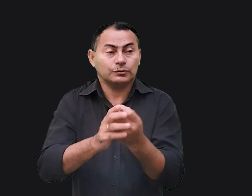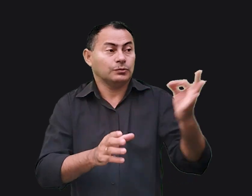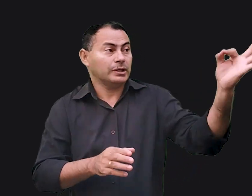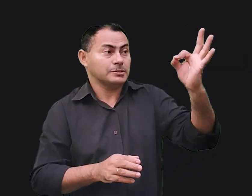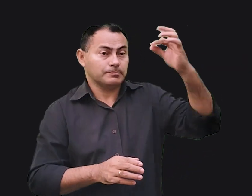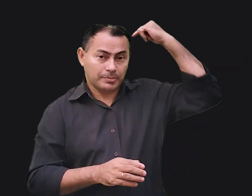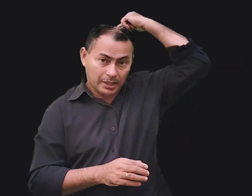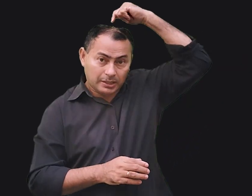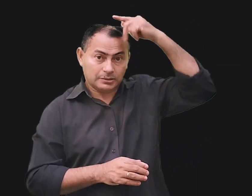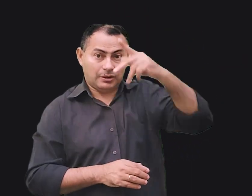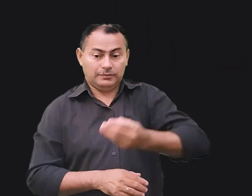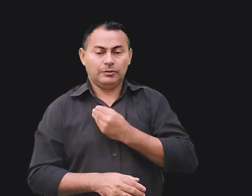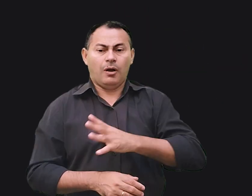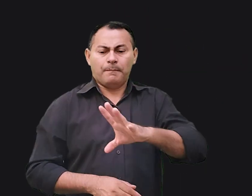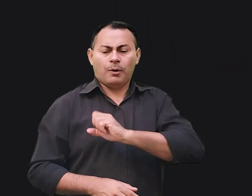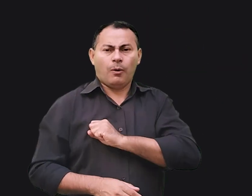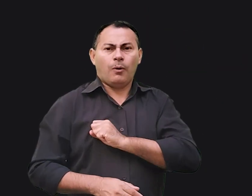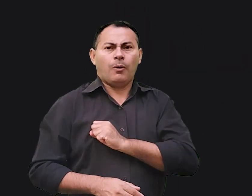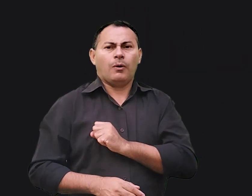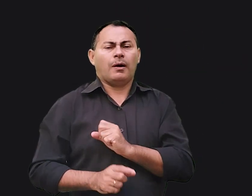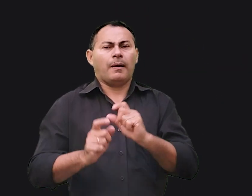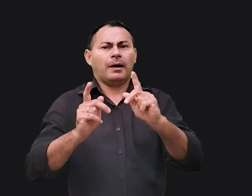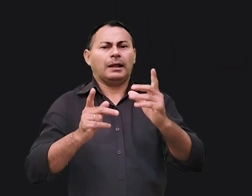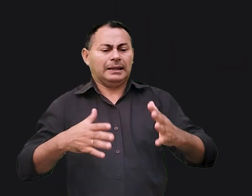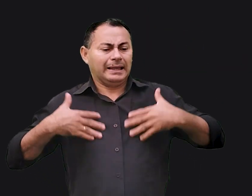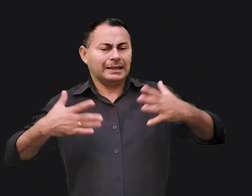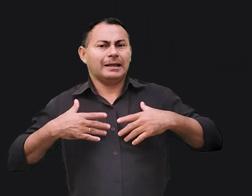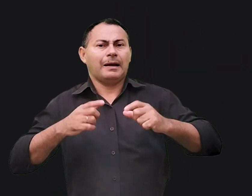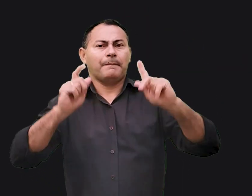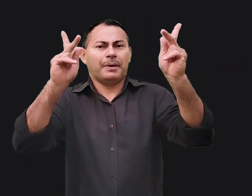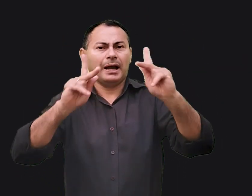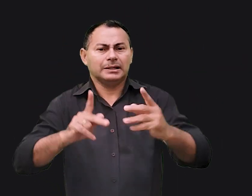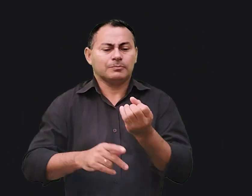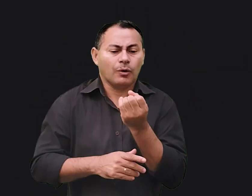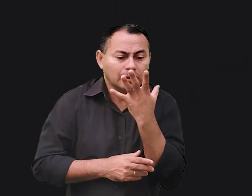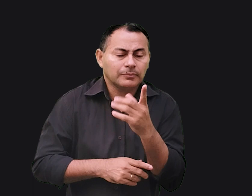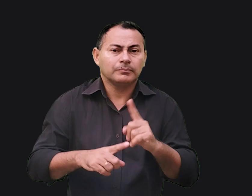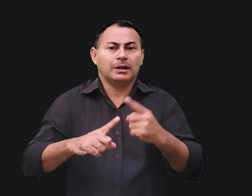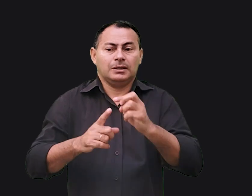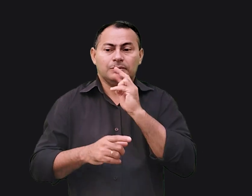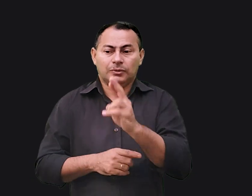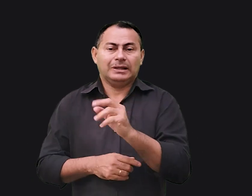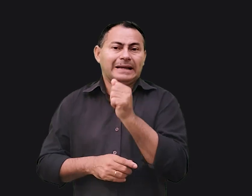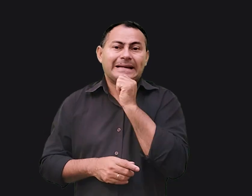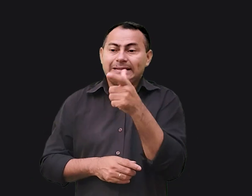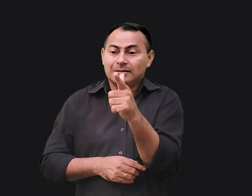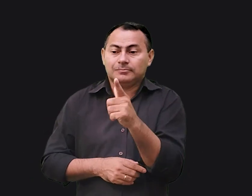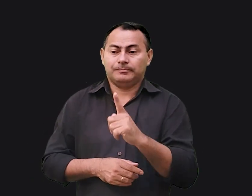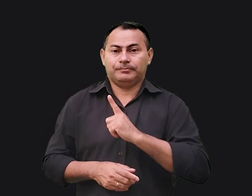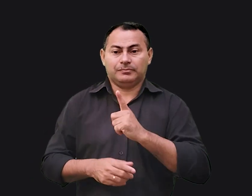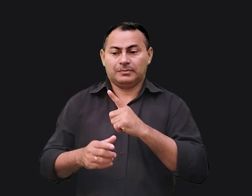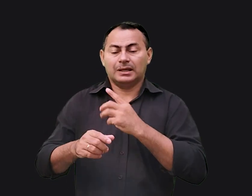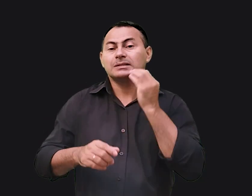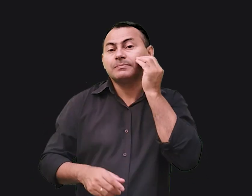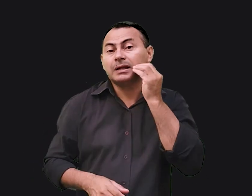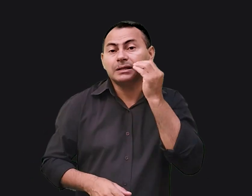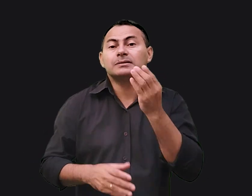vida. Amor, alegria, paz, bondade, coisas desse tipo. Mas se você responde que ainda não passou por essa